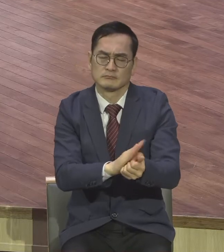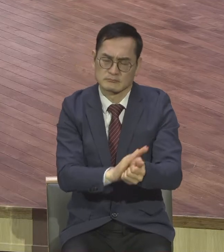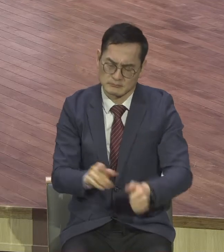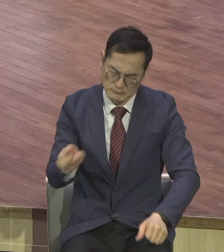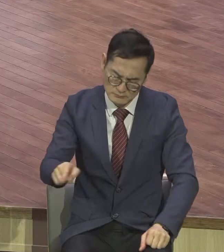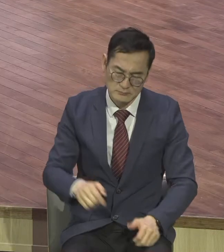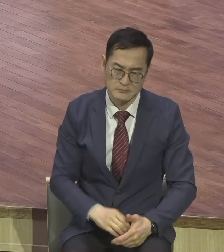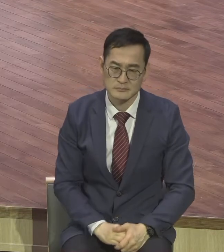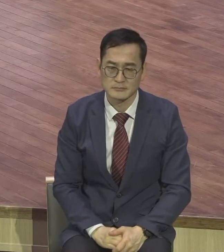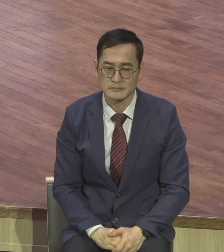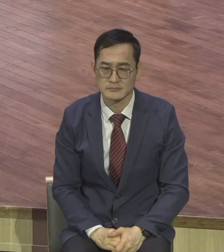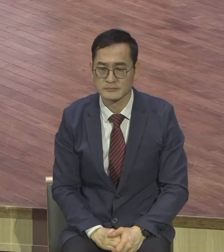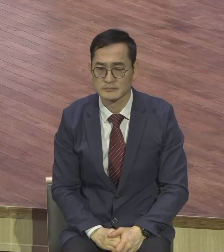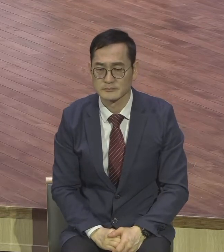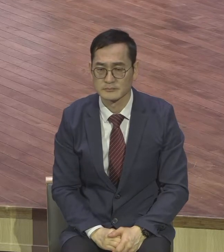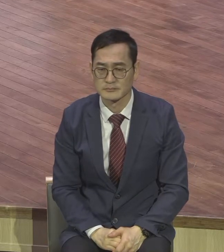되고